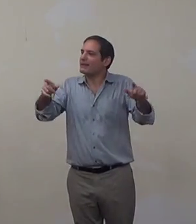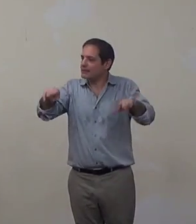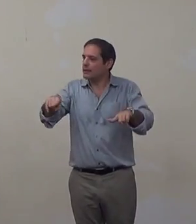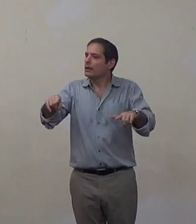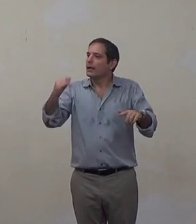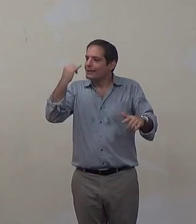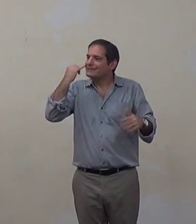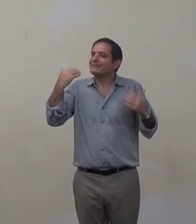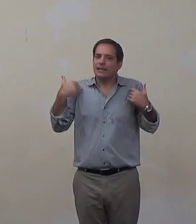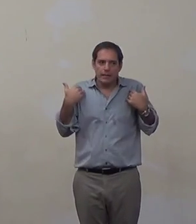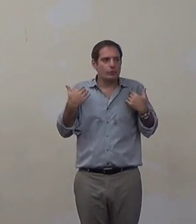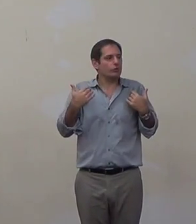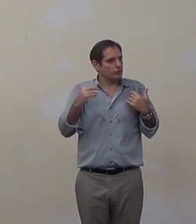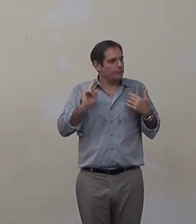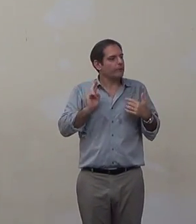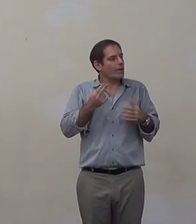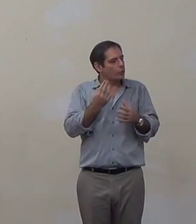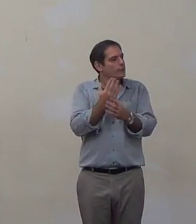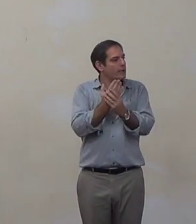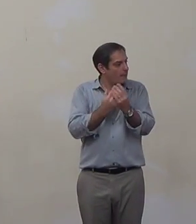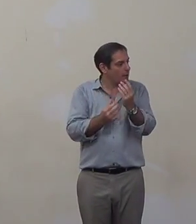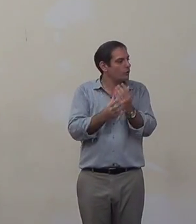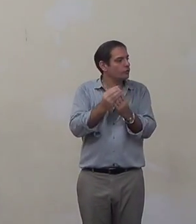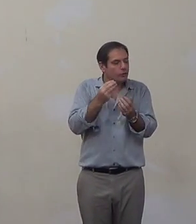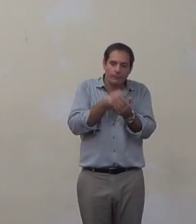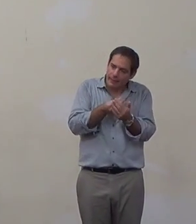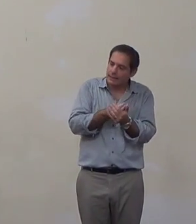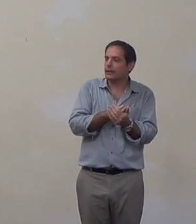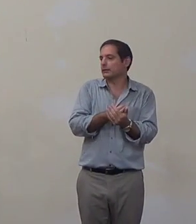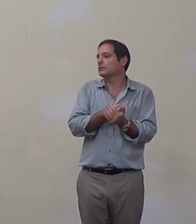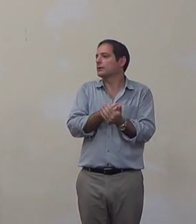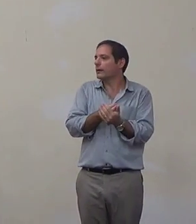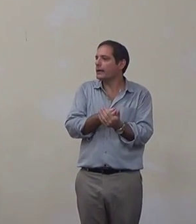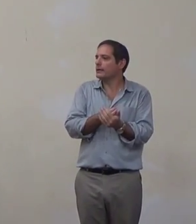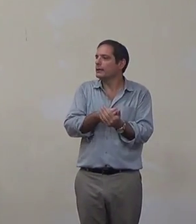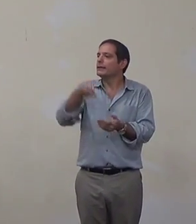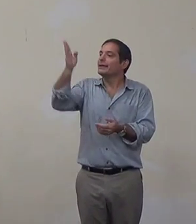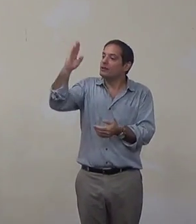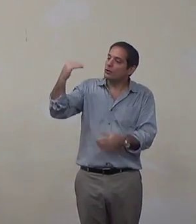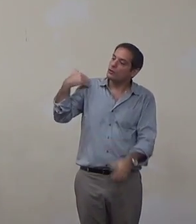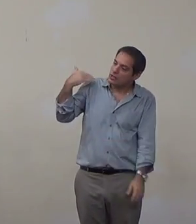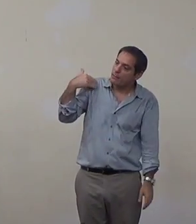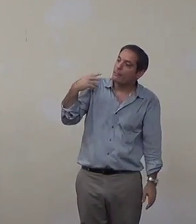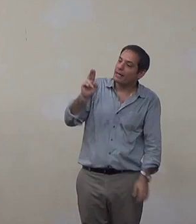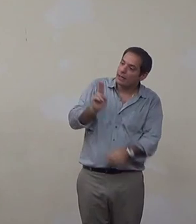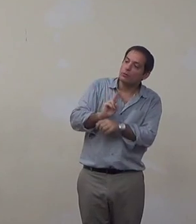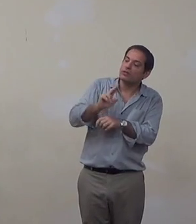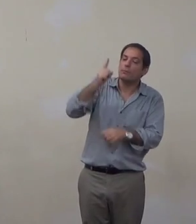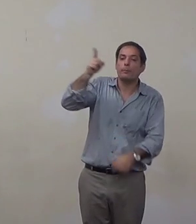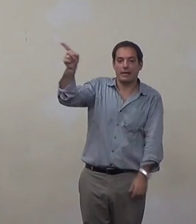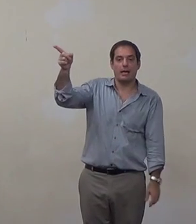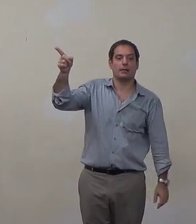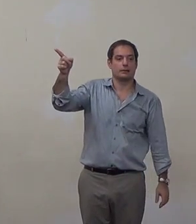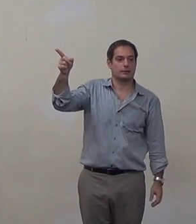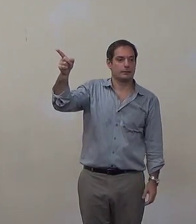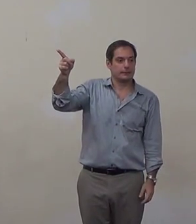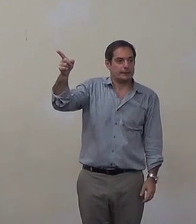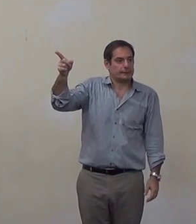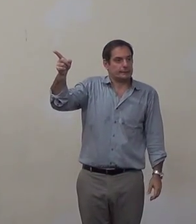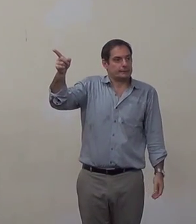miren. ¿Qué pasa si tenemos en nuestras manos plata, ¿ok? Y Dios nos llama para que lo usemos para